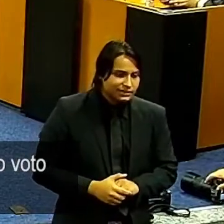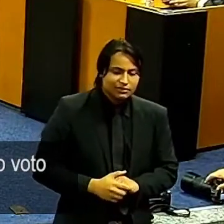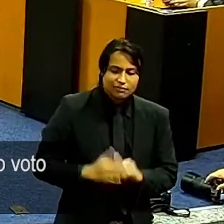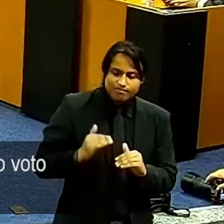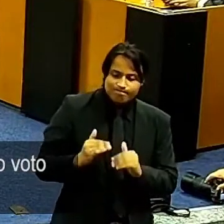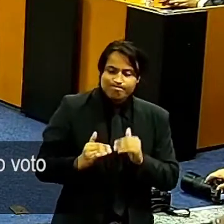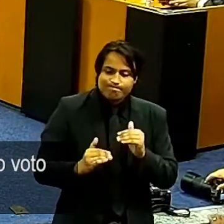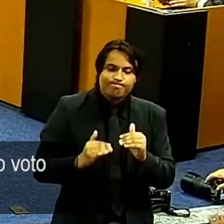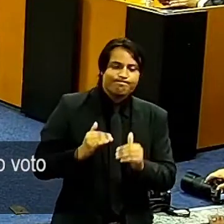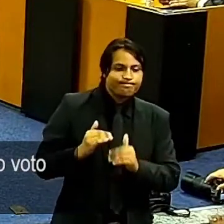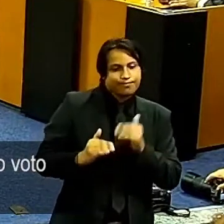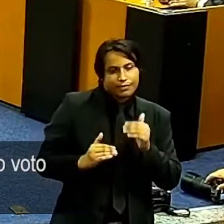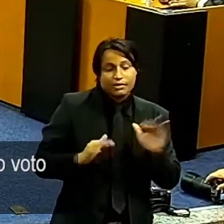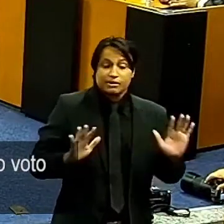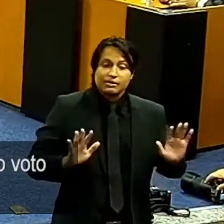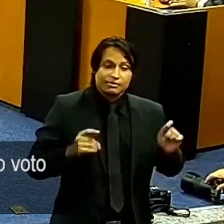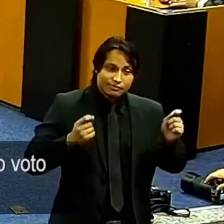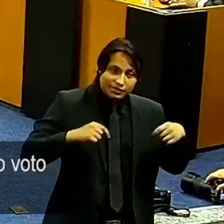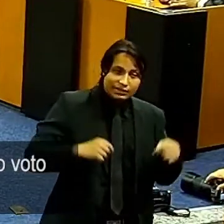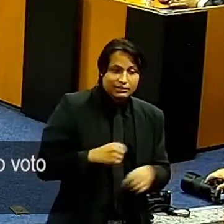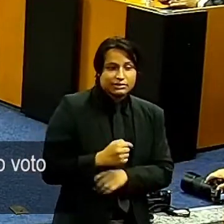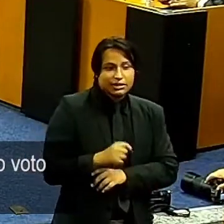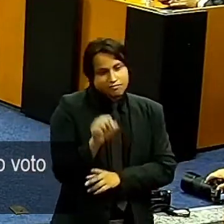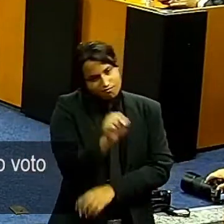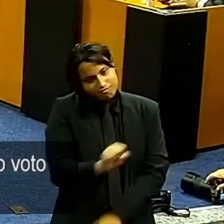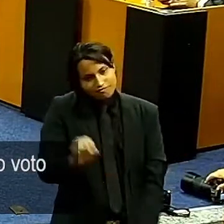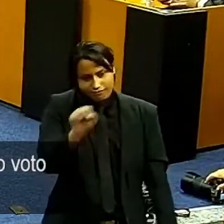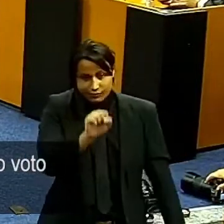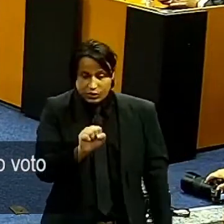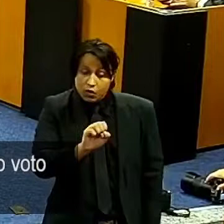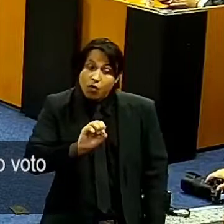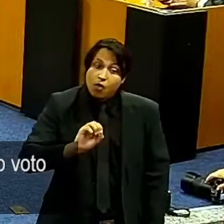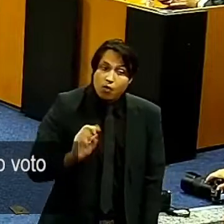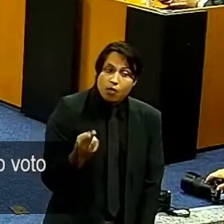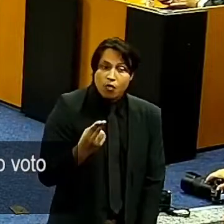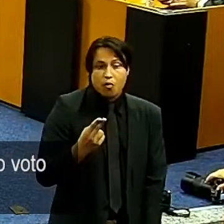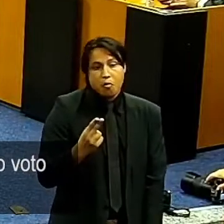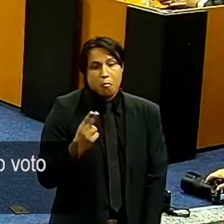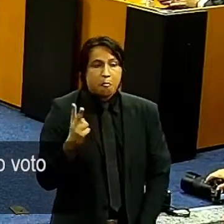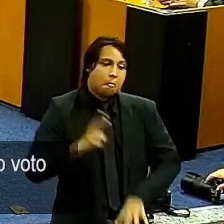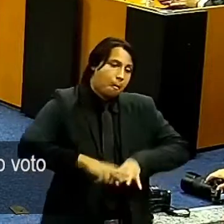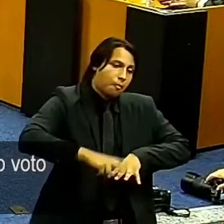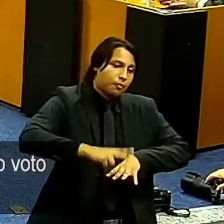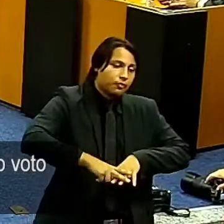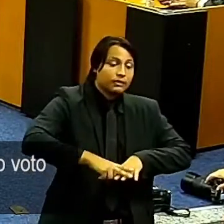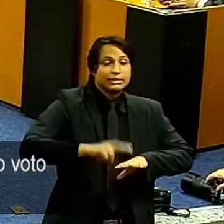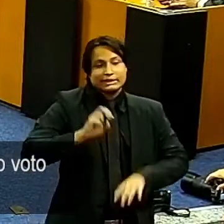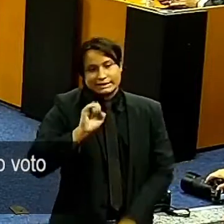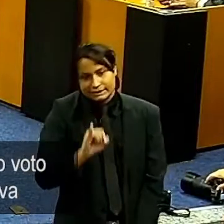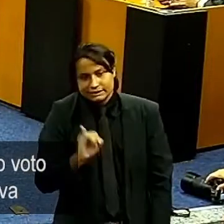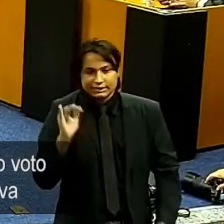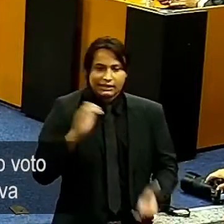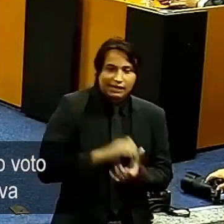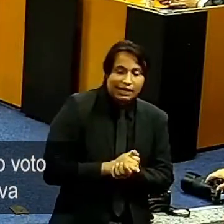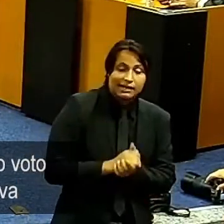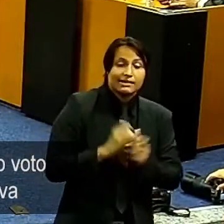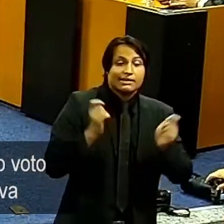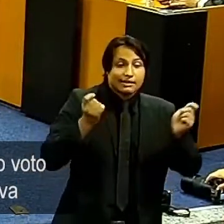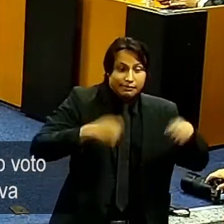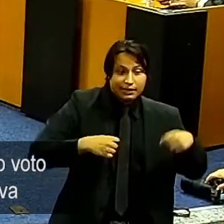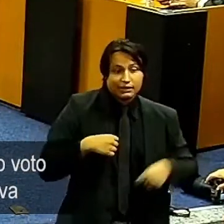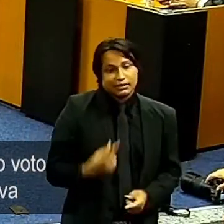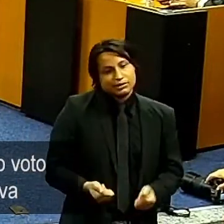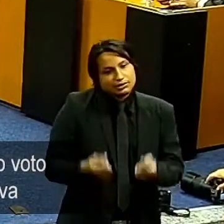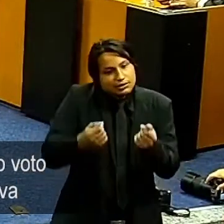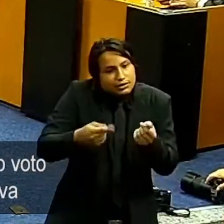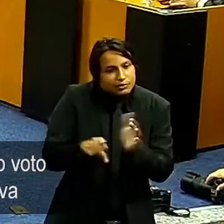gradativo tinha que ser solteira ou ou viúva se casada teria que ter recursos